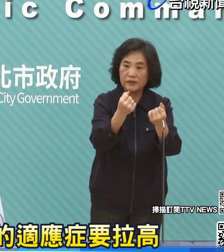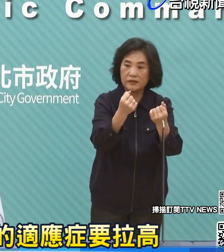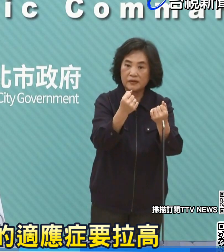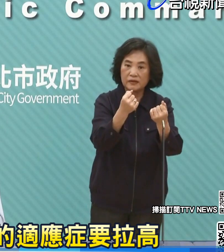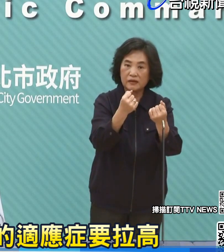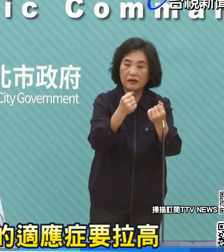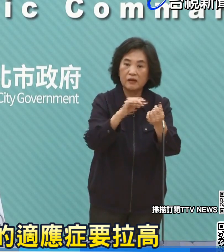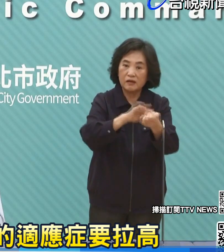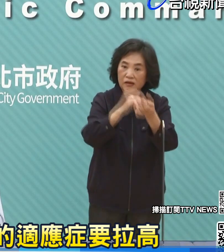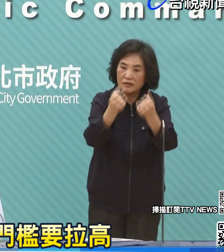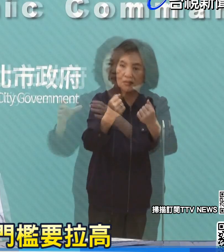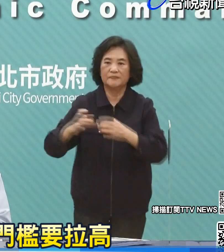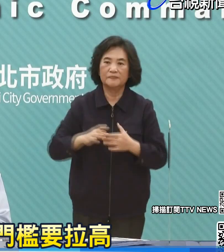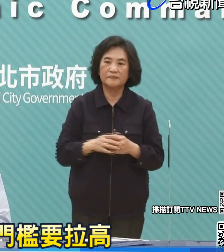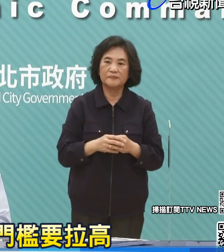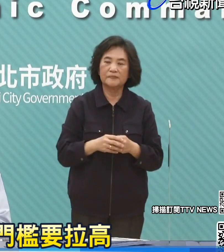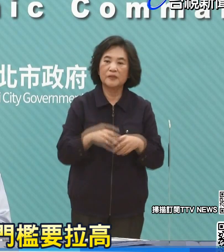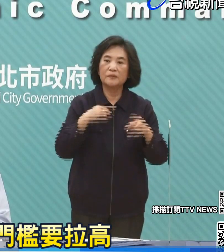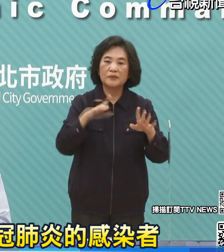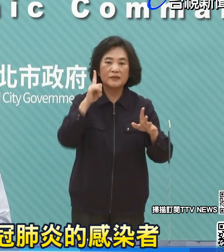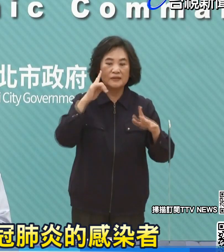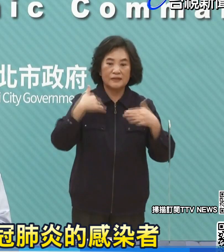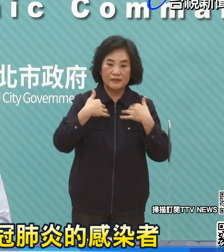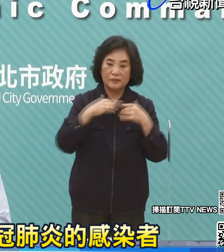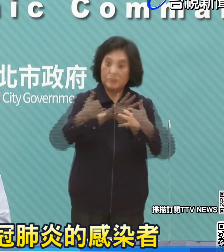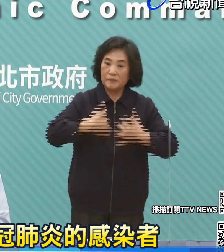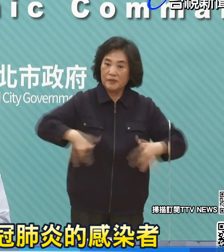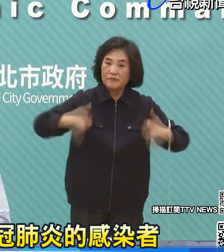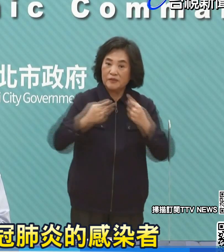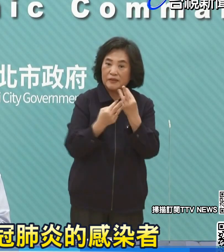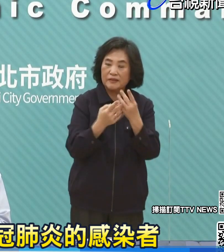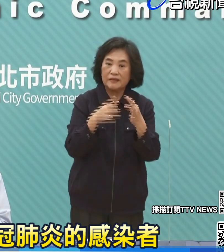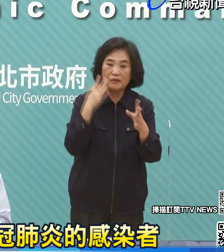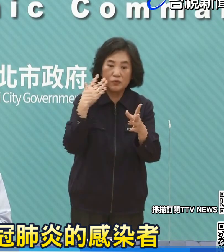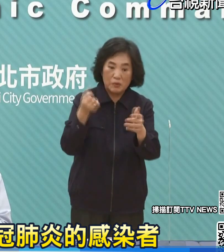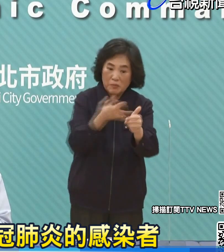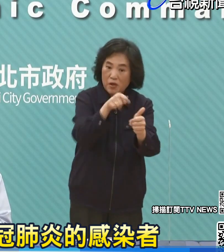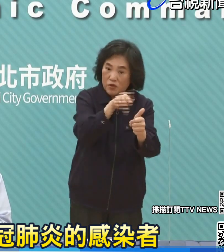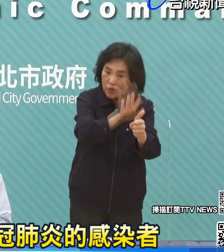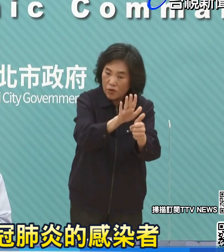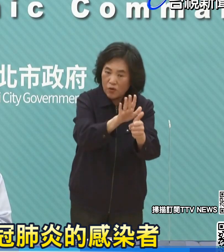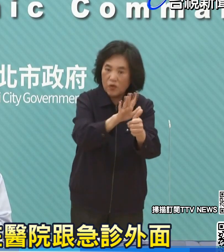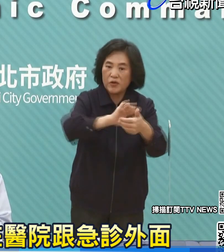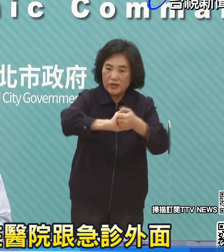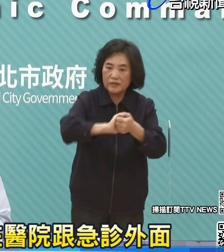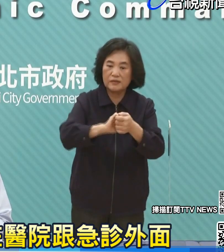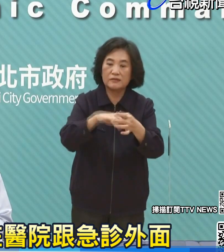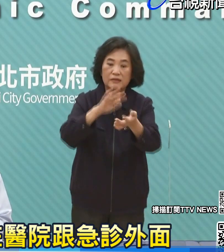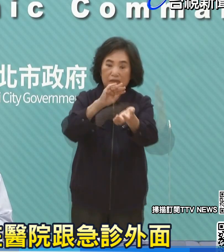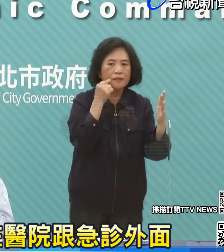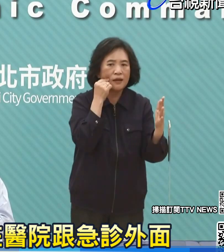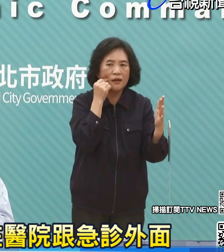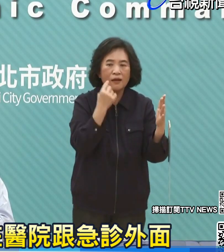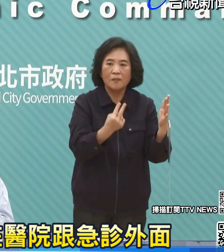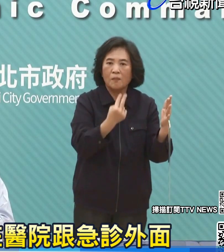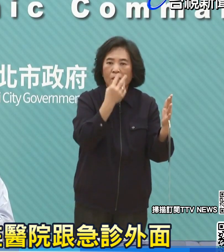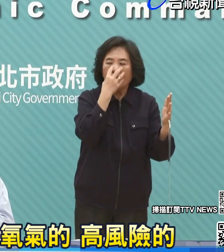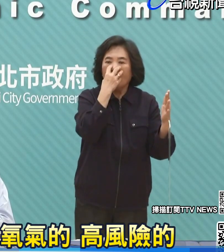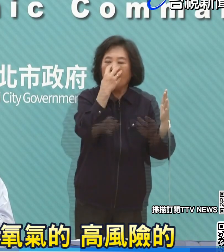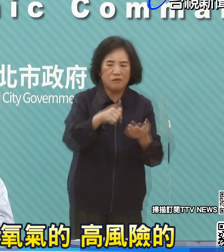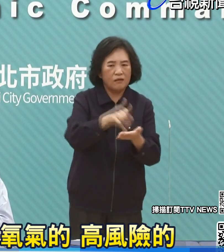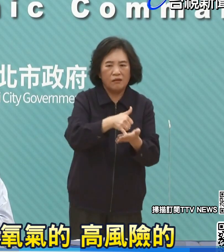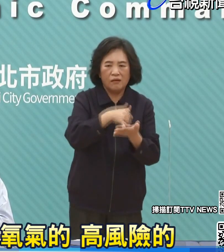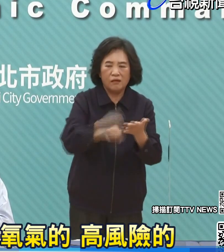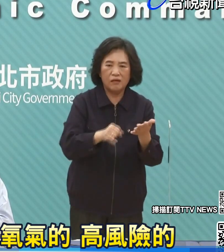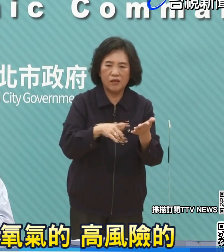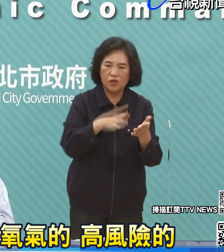要拉高了，这门槛要拉高，让新冠肺炎的感染者要挡在医院跟急诊外面，你需要用氧